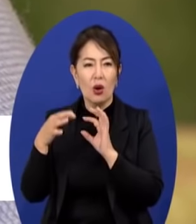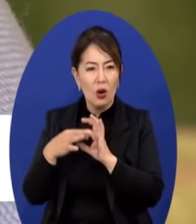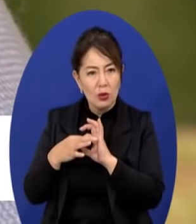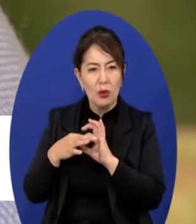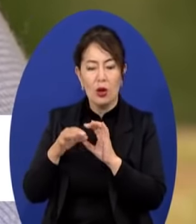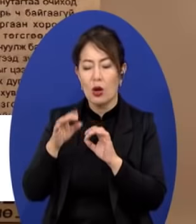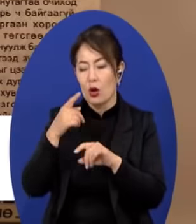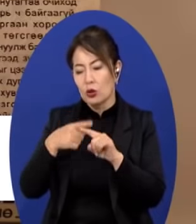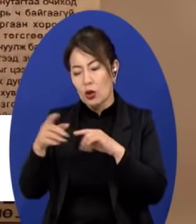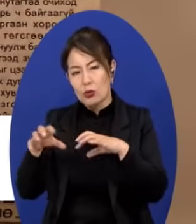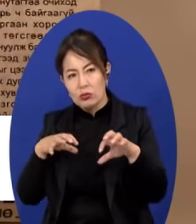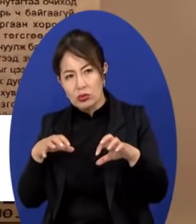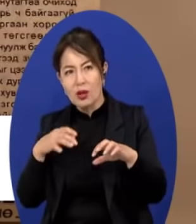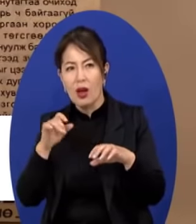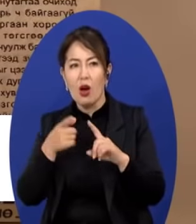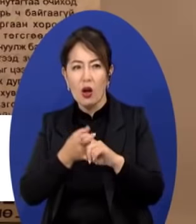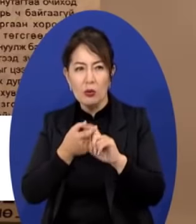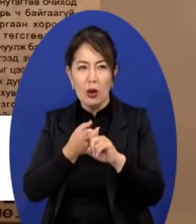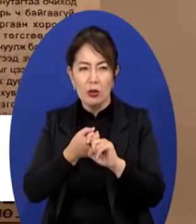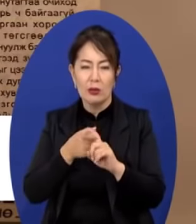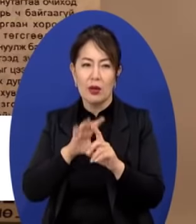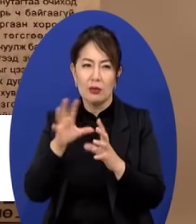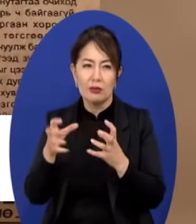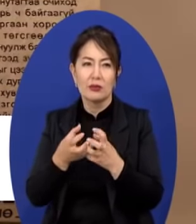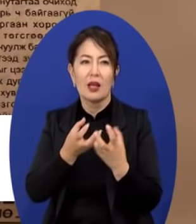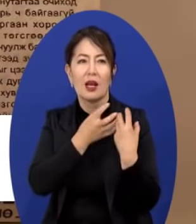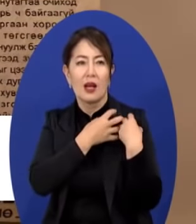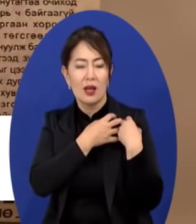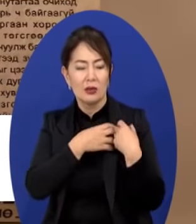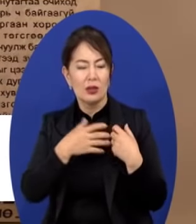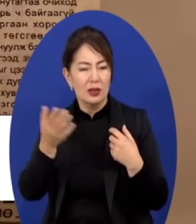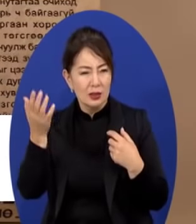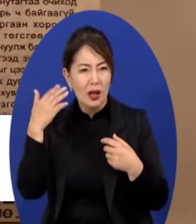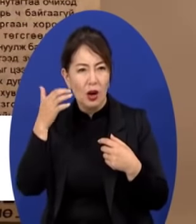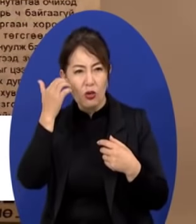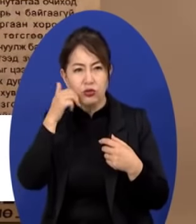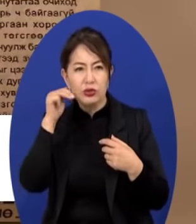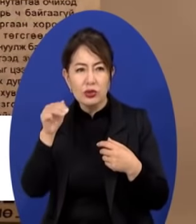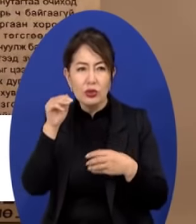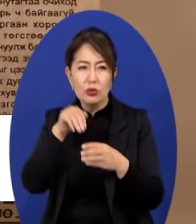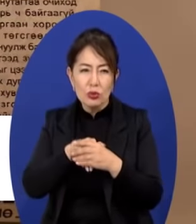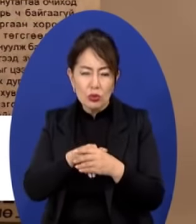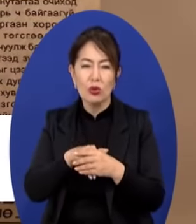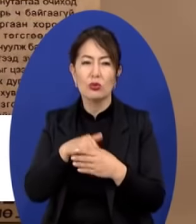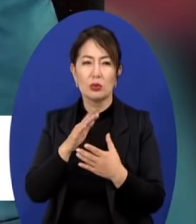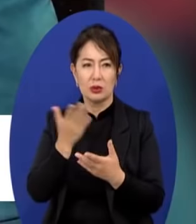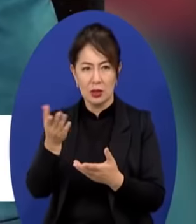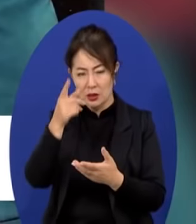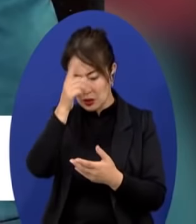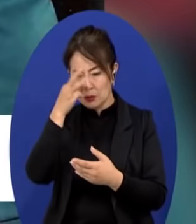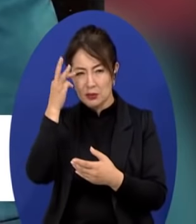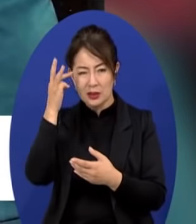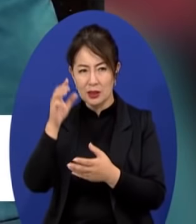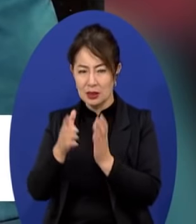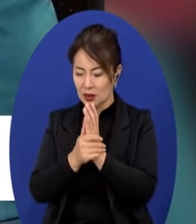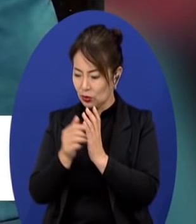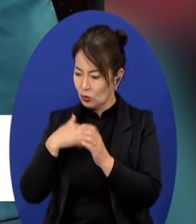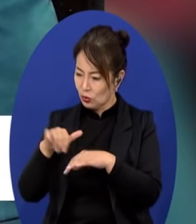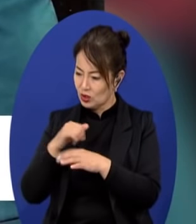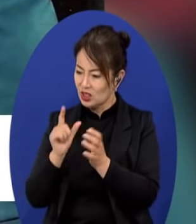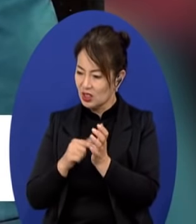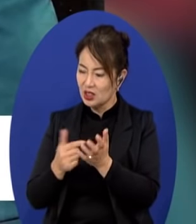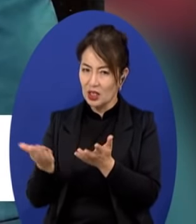хот хөдөөгийн цэргийн бүх ангийн холбоог давхар хариуцсан. Хожим өндөр насны тэтгэвртэй гарчгаа дахад таны мэдлэг чадвар энэ улсад хэрэг